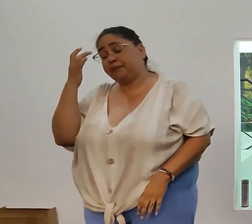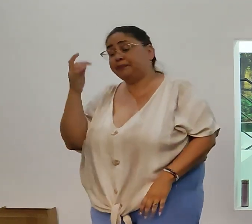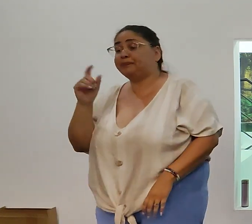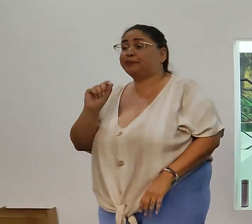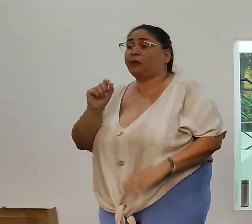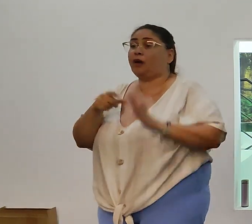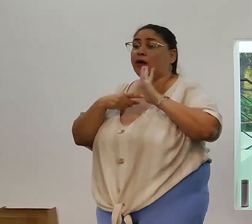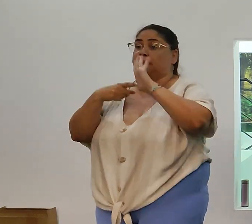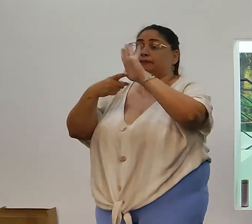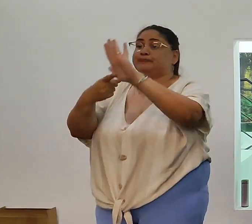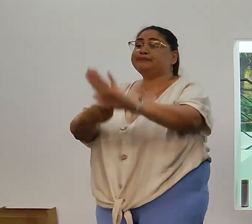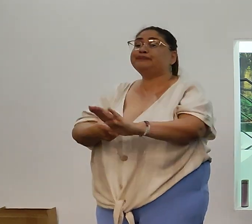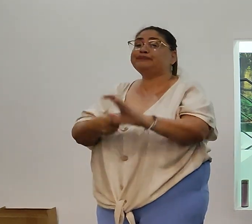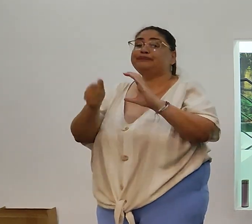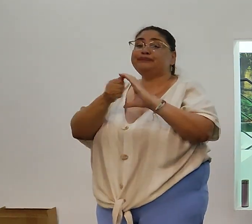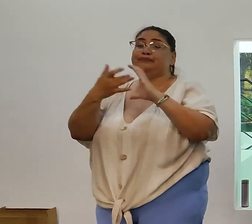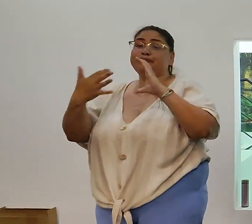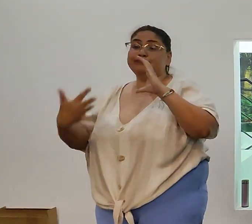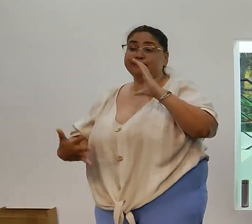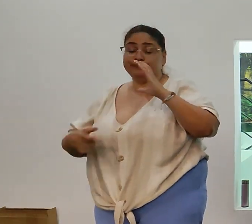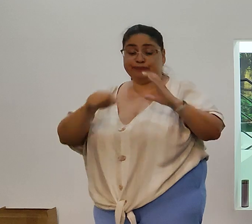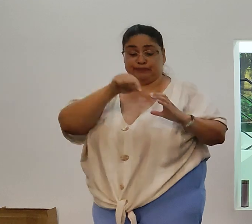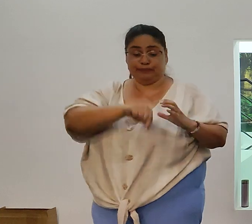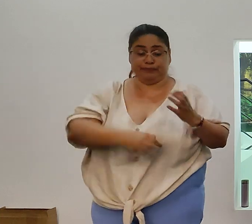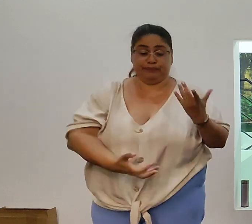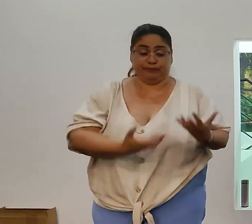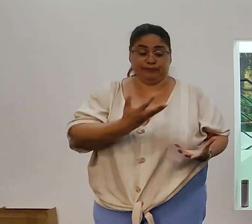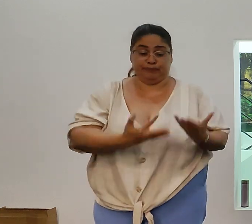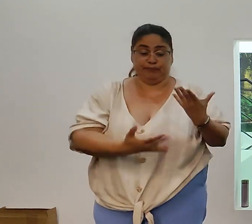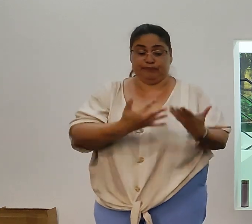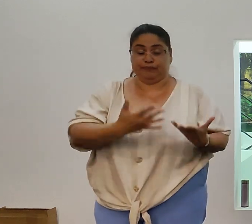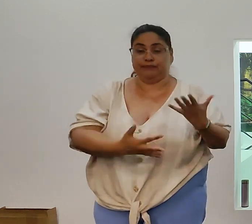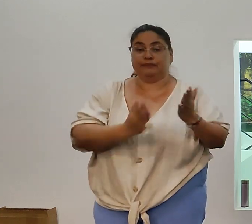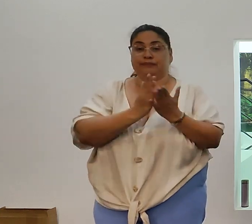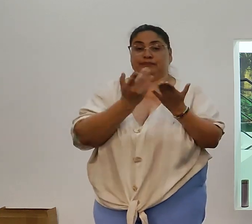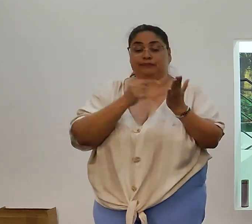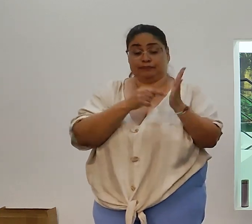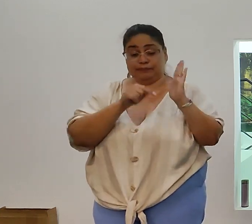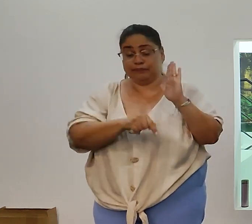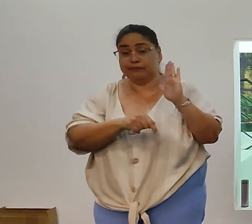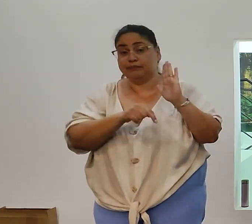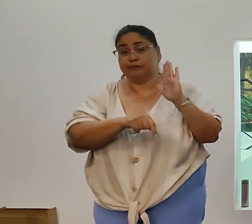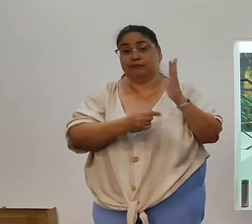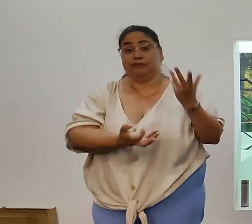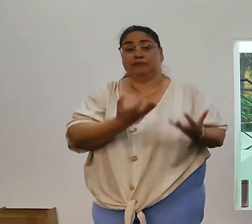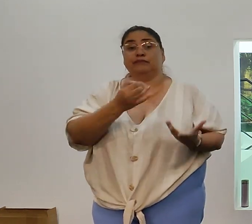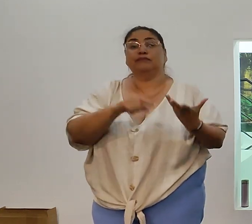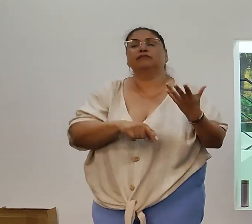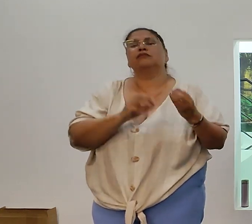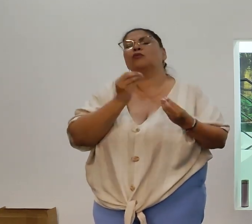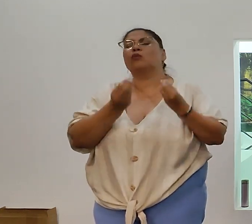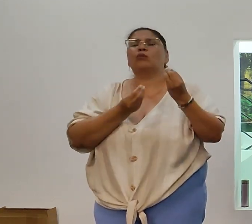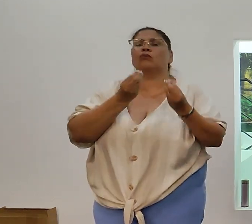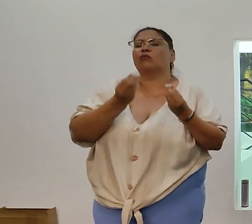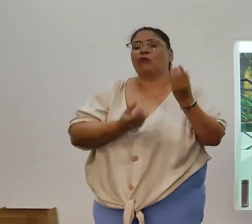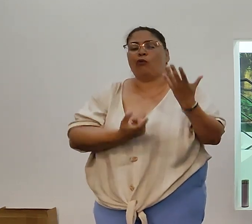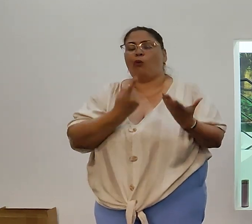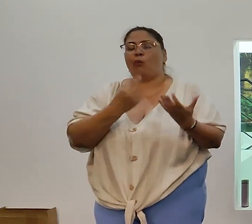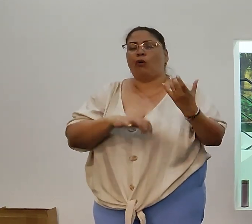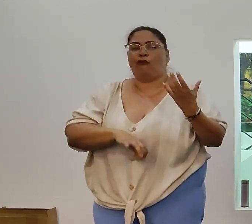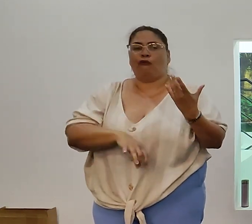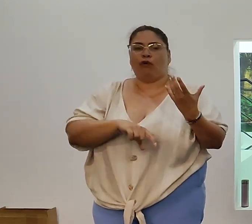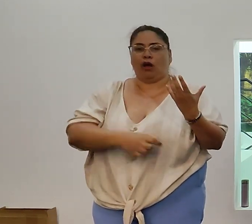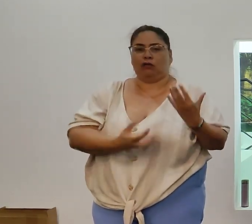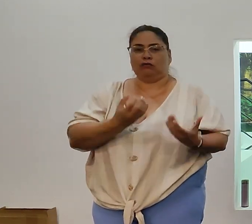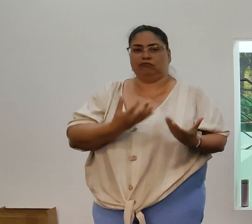nós vamos ver algumas características do inferno, porque a Bíblia não apenas fala sobre esse lugar, como a Bíblia nos dá características